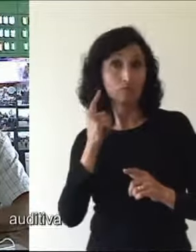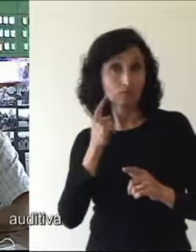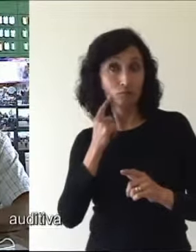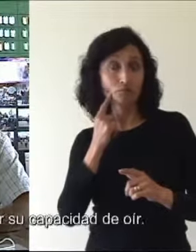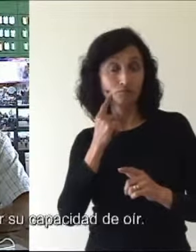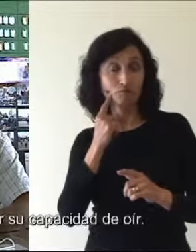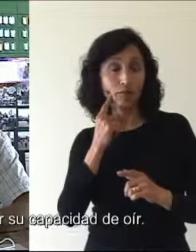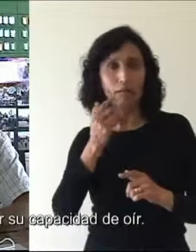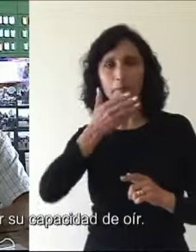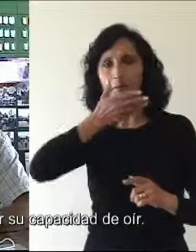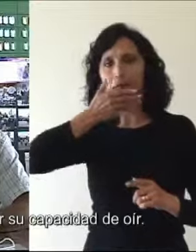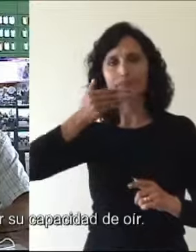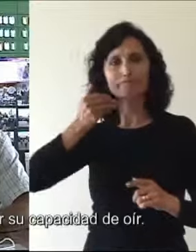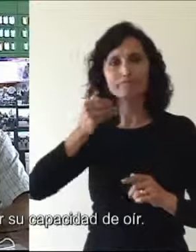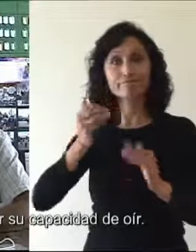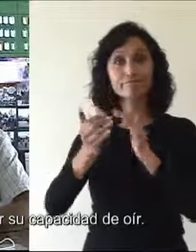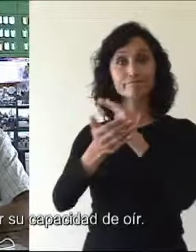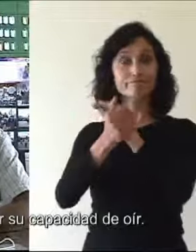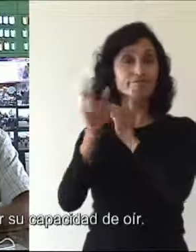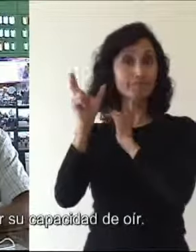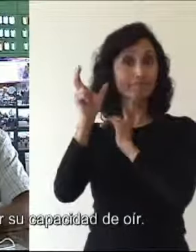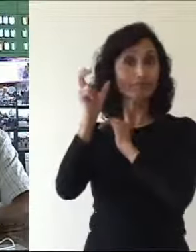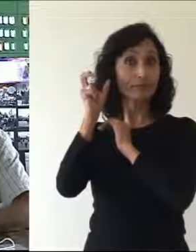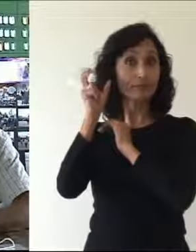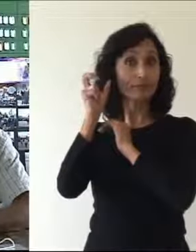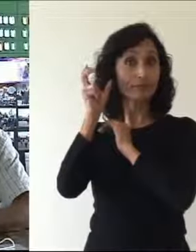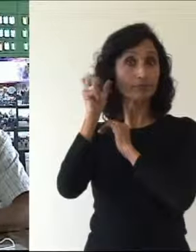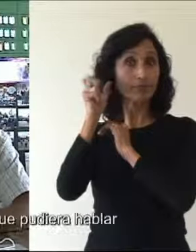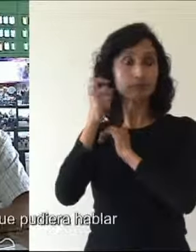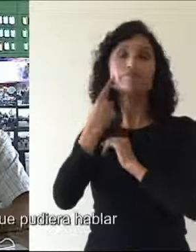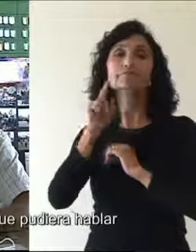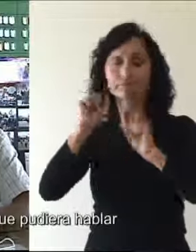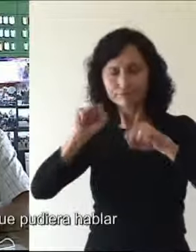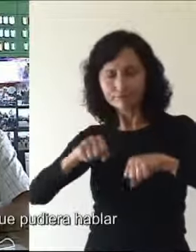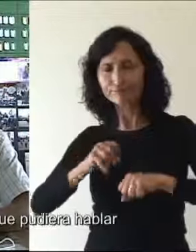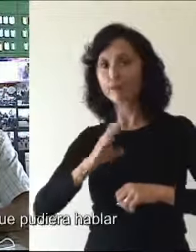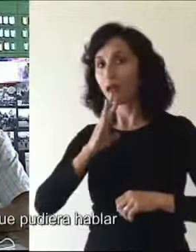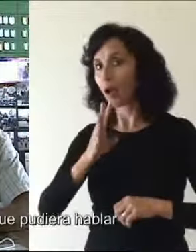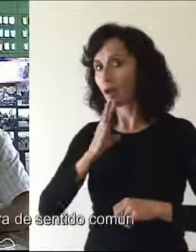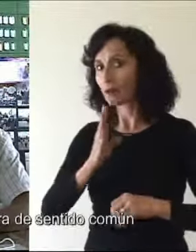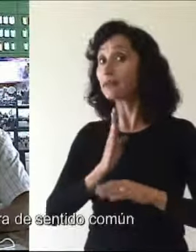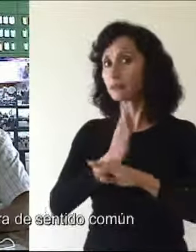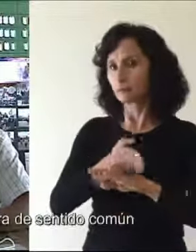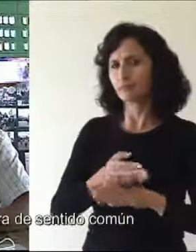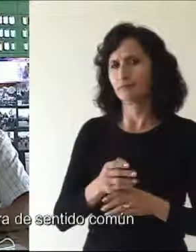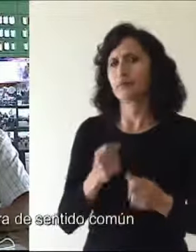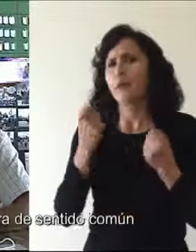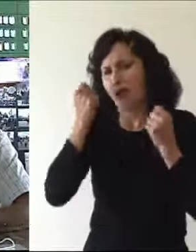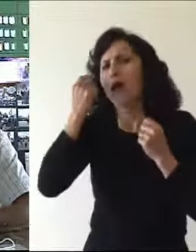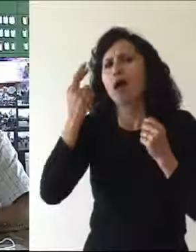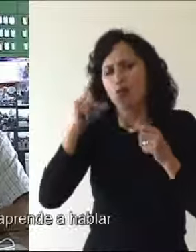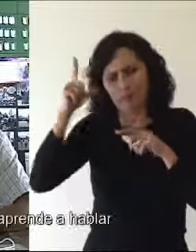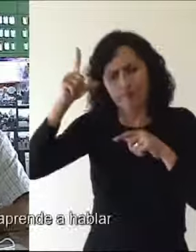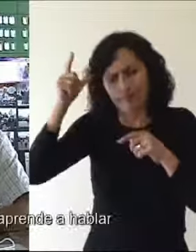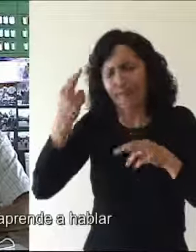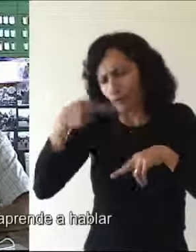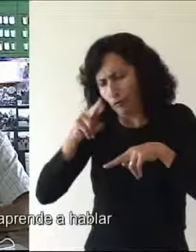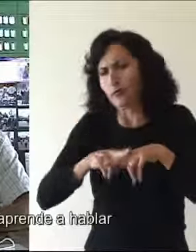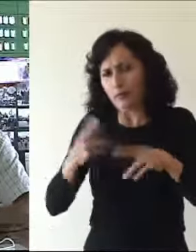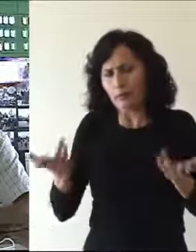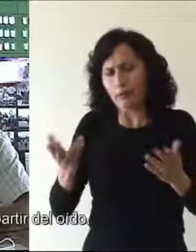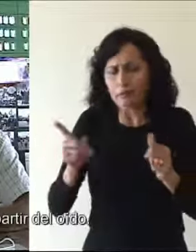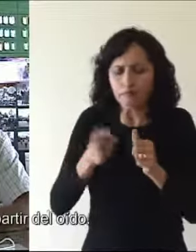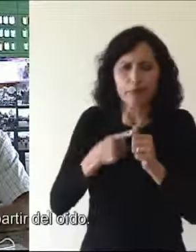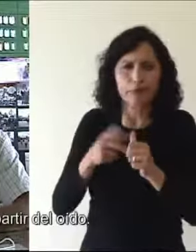auditiva era mejorar su capacidad de oír, para que pudiera hablar, porque era de sentido común, se aprende a